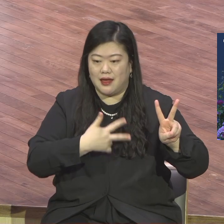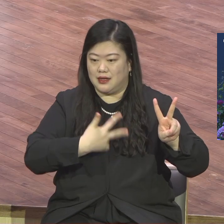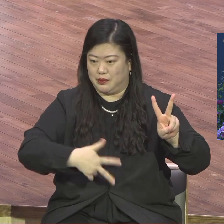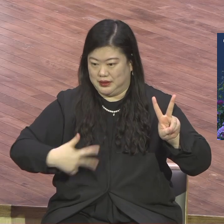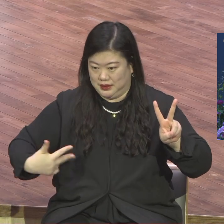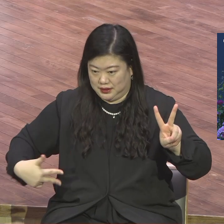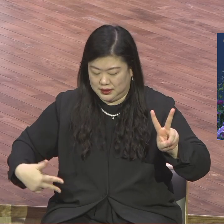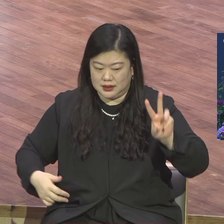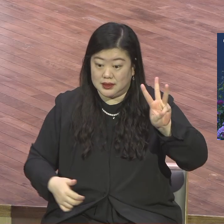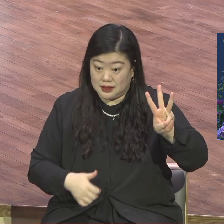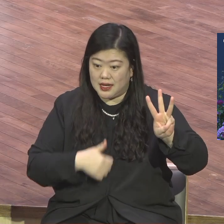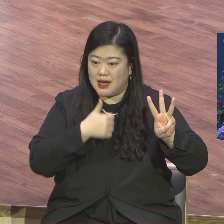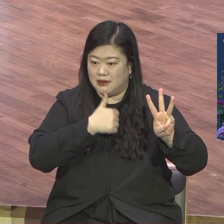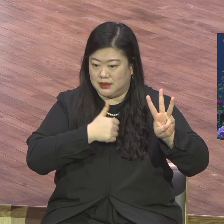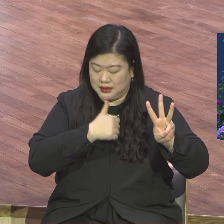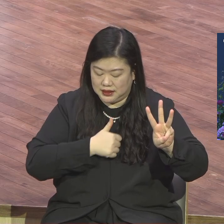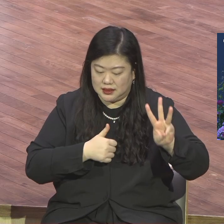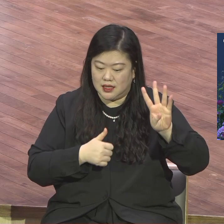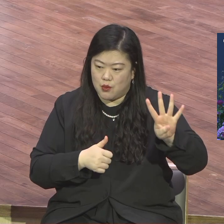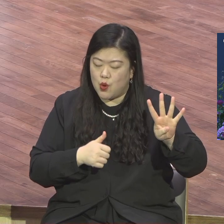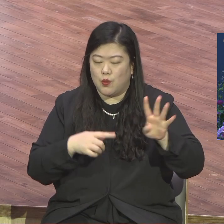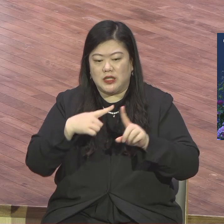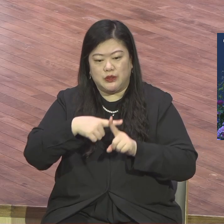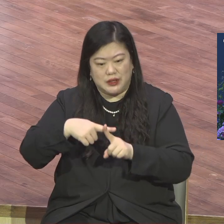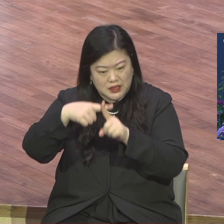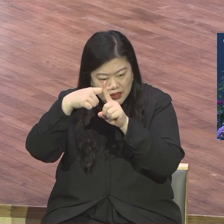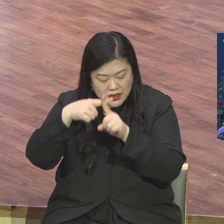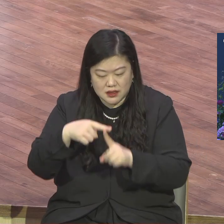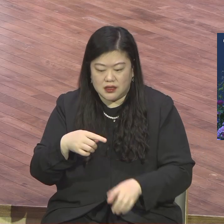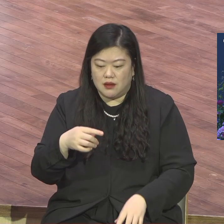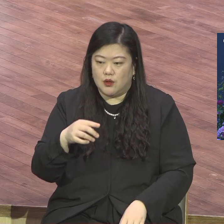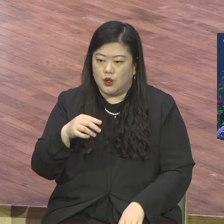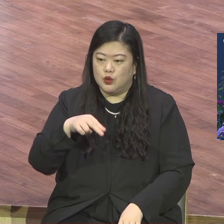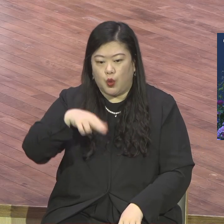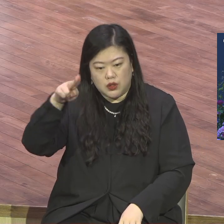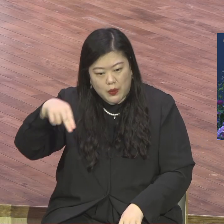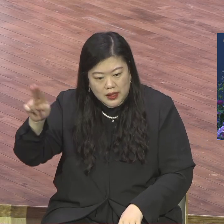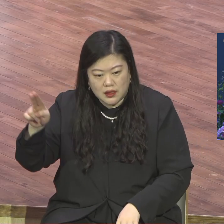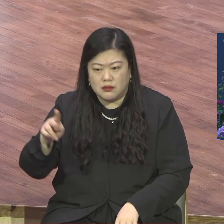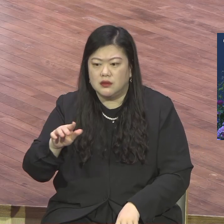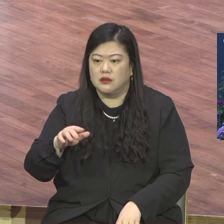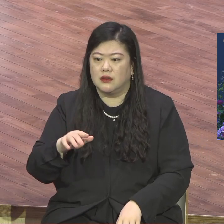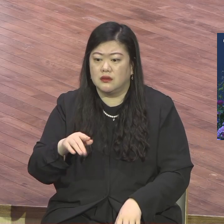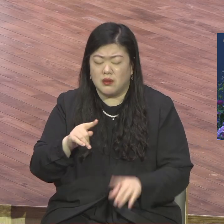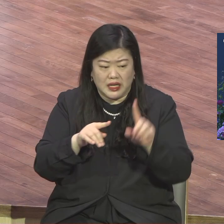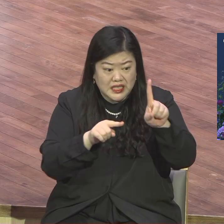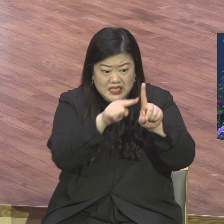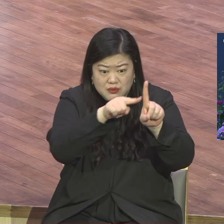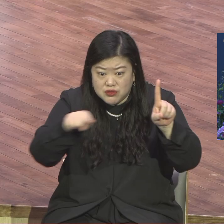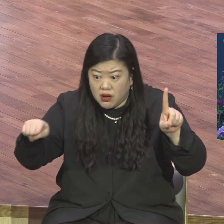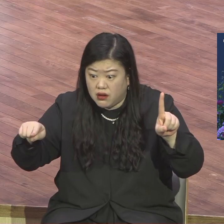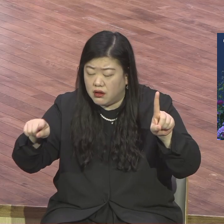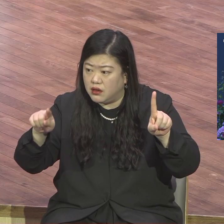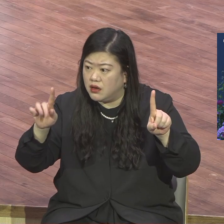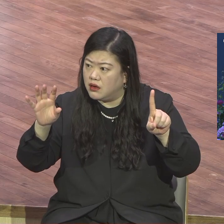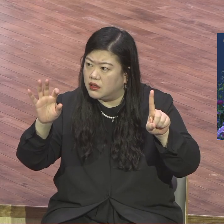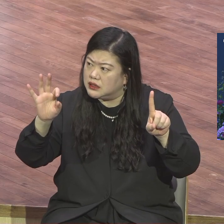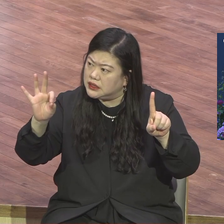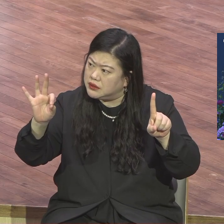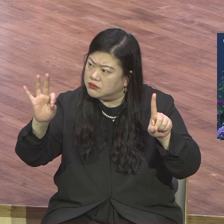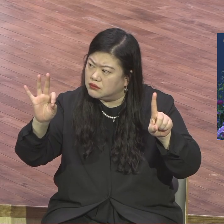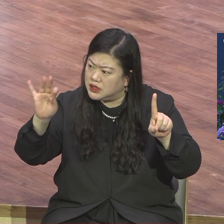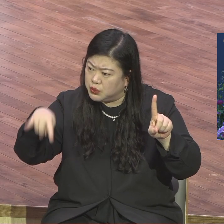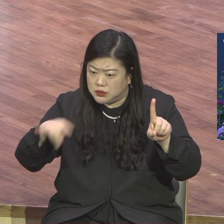그 뒤로 스위스, 네덜란드, 룩셈부르크, 스웨덴, 노르웨이 순으로 유럽 국가가 싹 다 상위권을